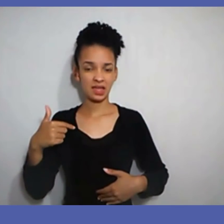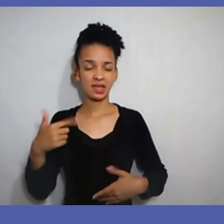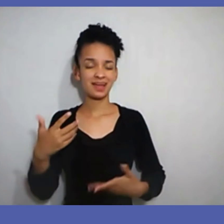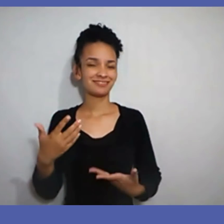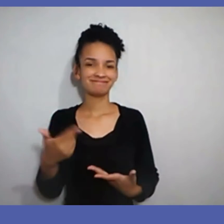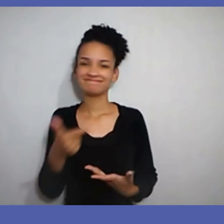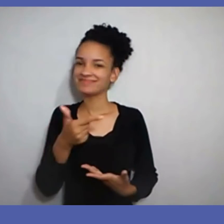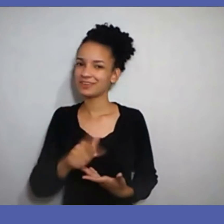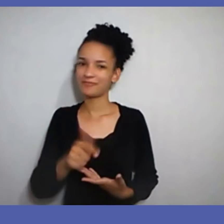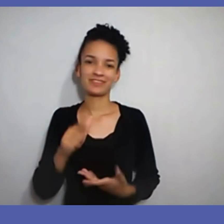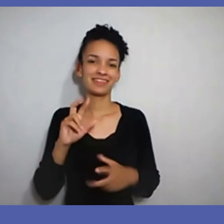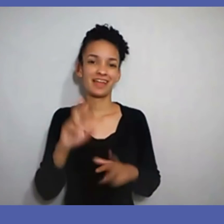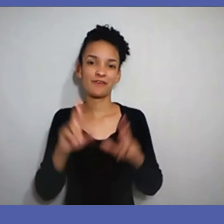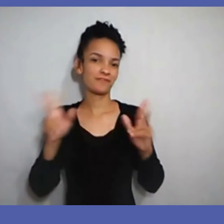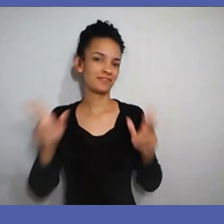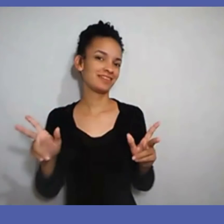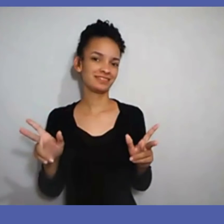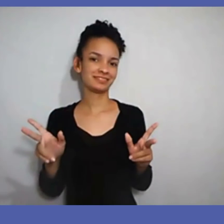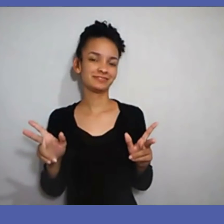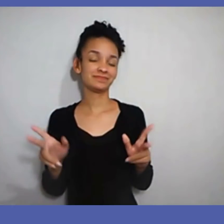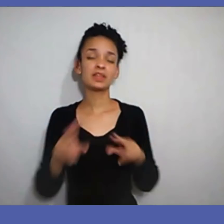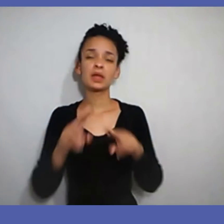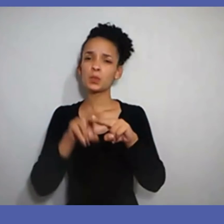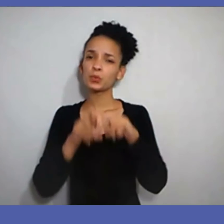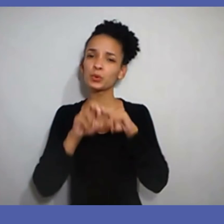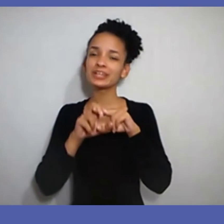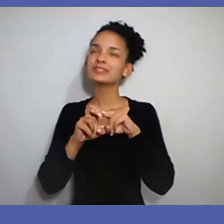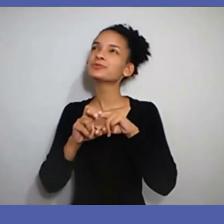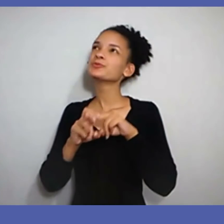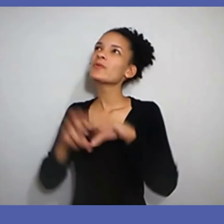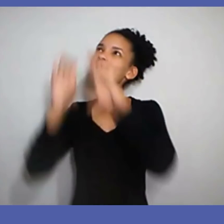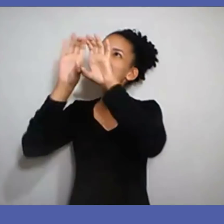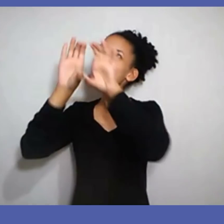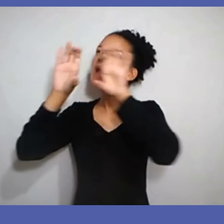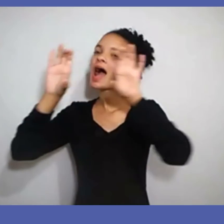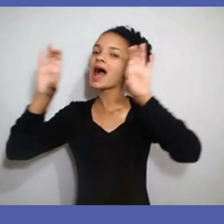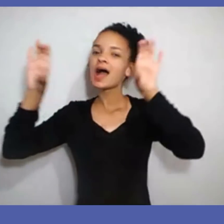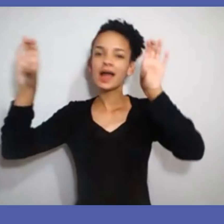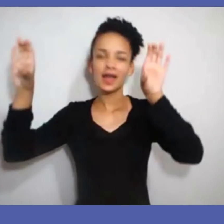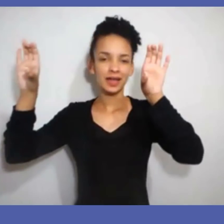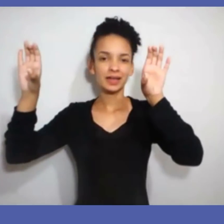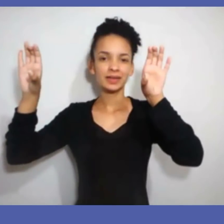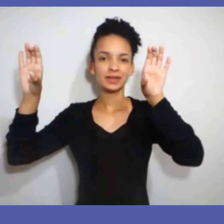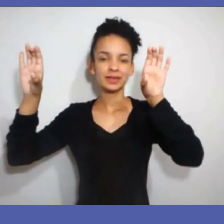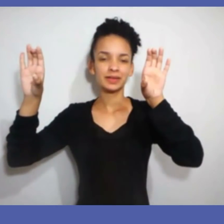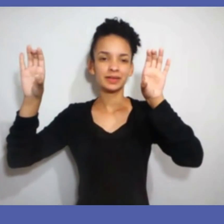Por isso que é a parte celestial, porque quem